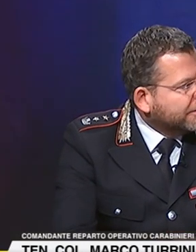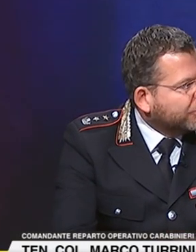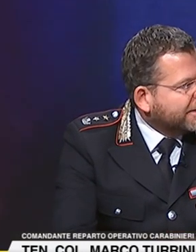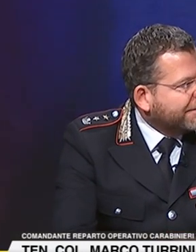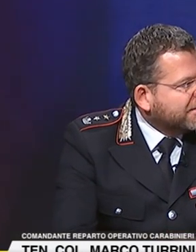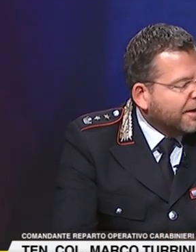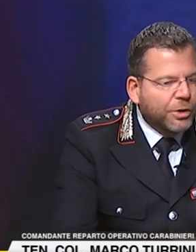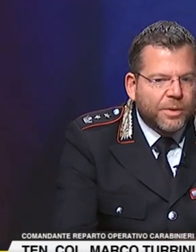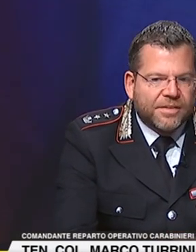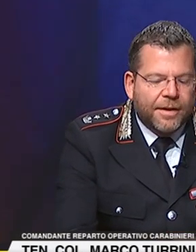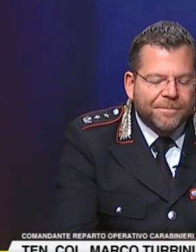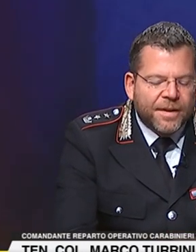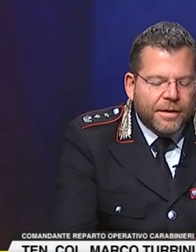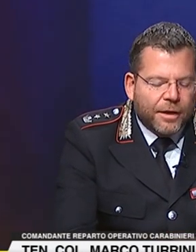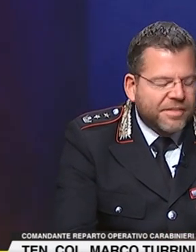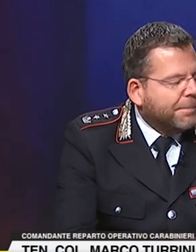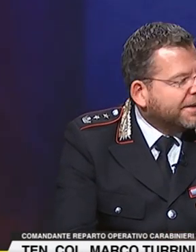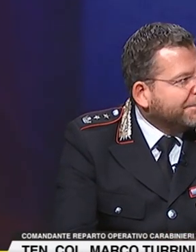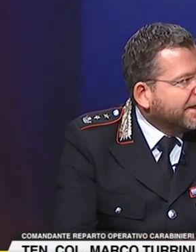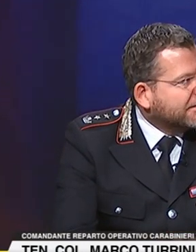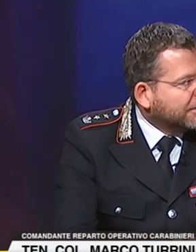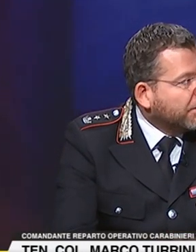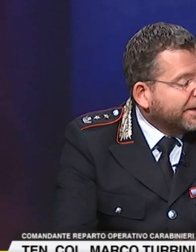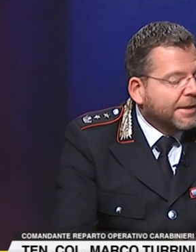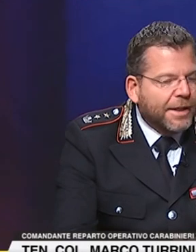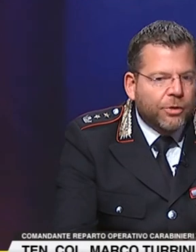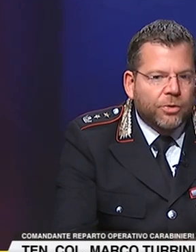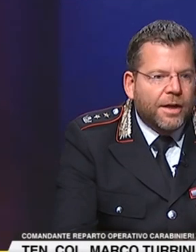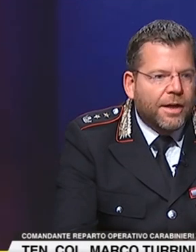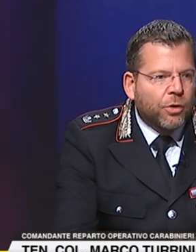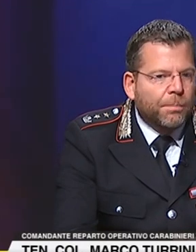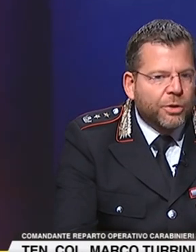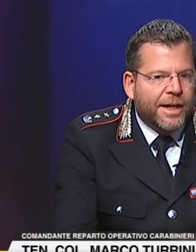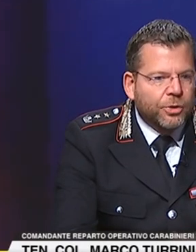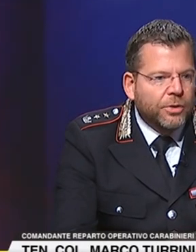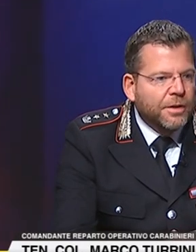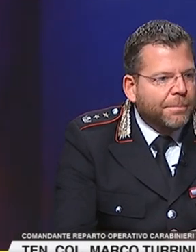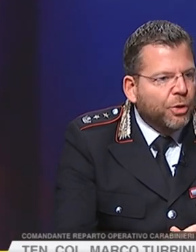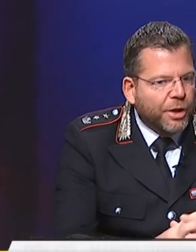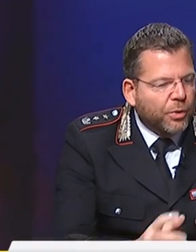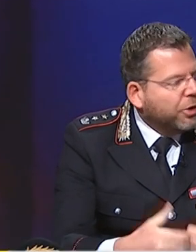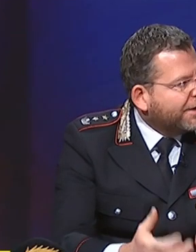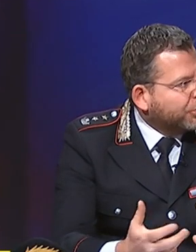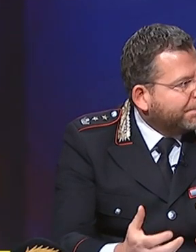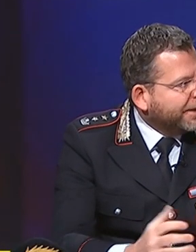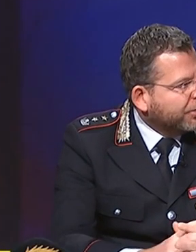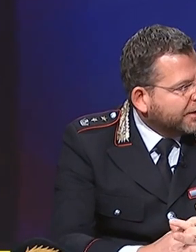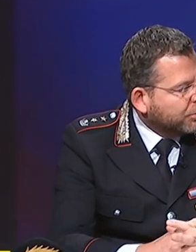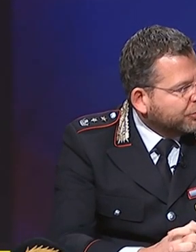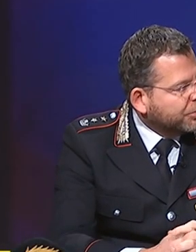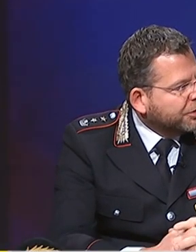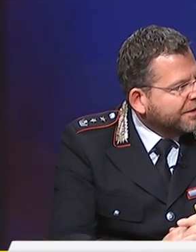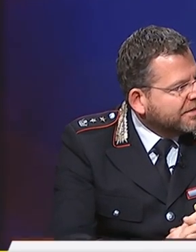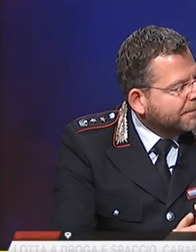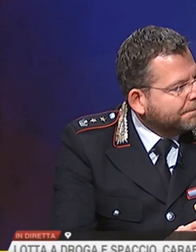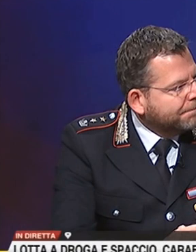tutti, insomma, attraversato da questa pandemia, che sicuramente, ecco, ha comportato per noi un rinnovato impegno anche da